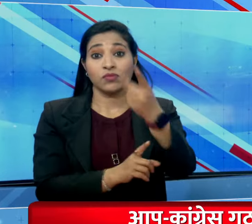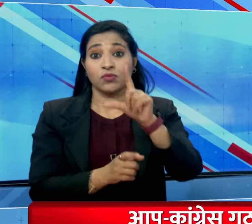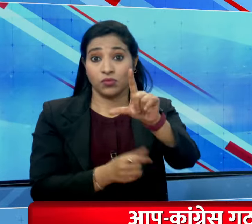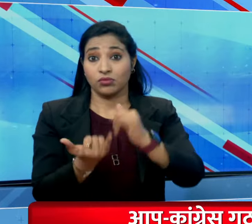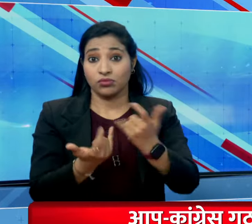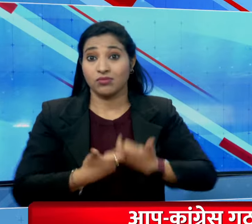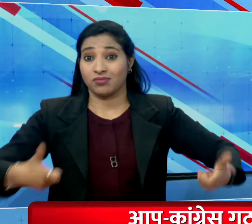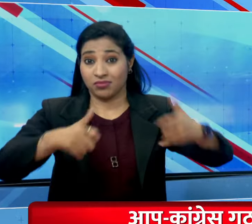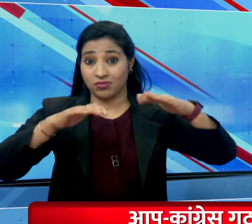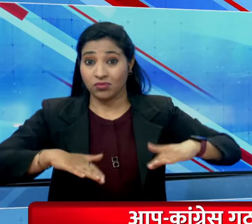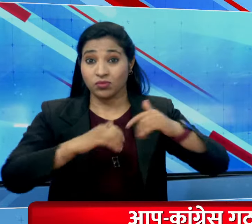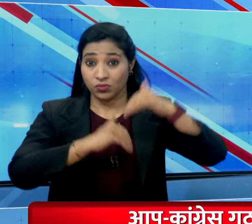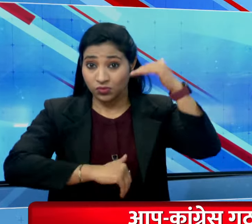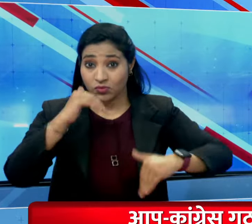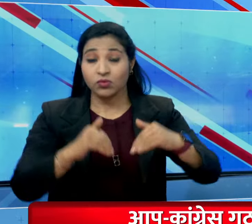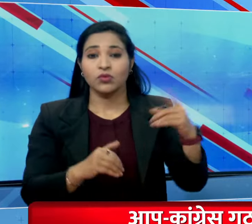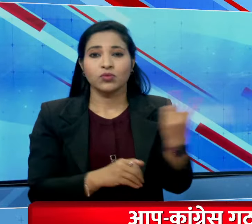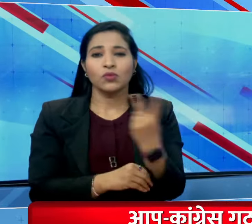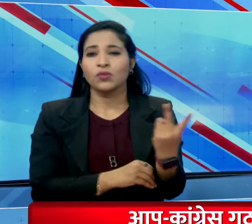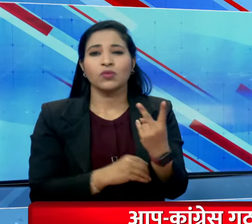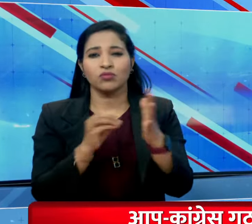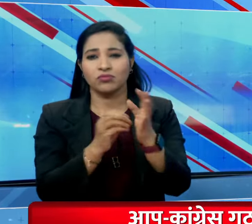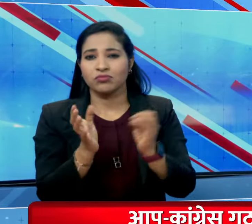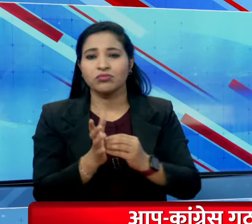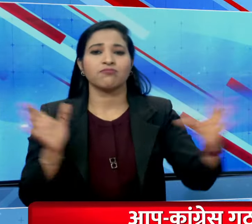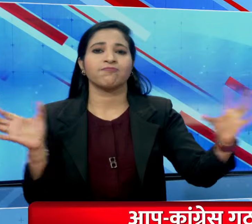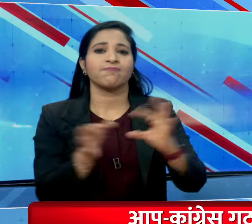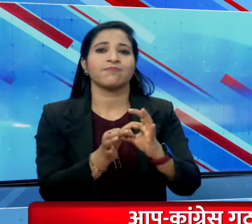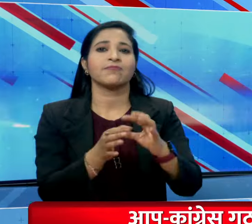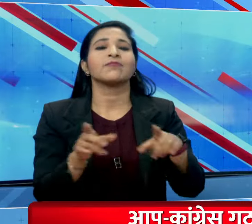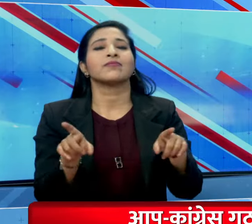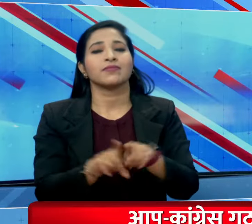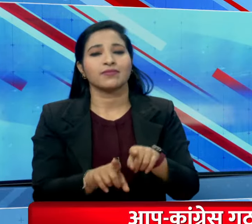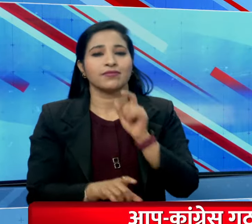चुनाव से पहले दो भ्रष्टाचारियों का हुआ है